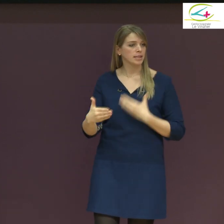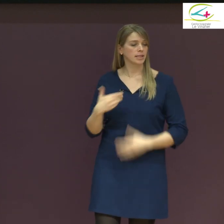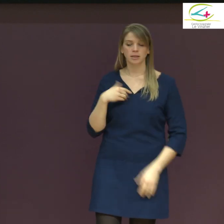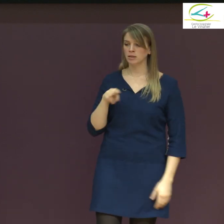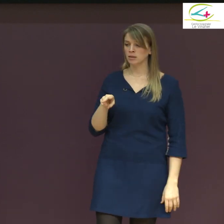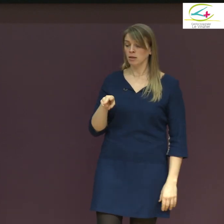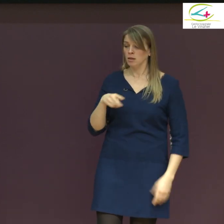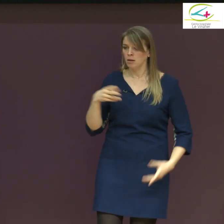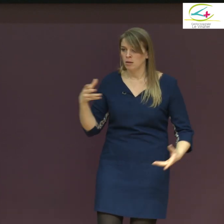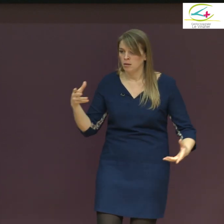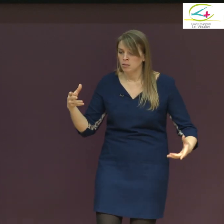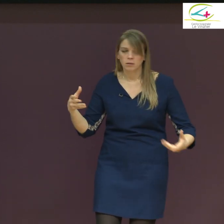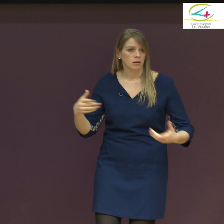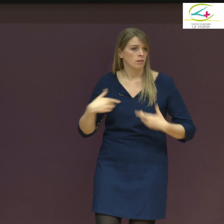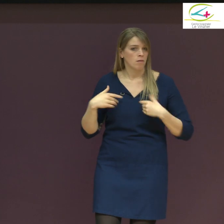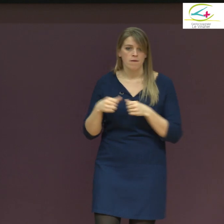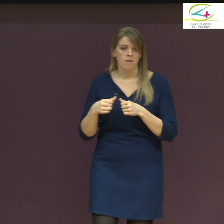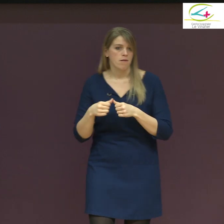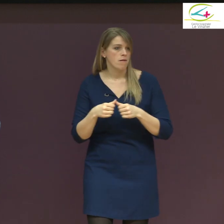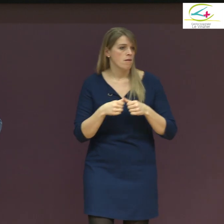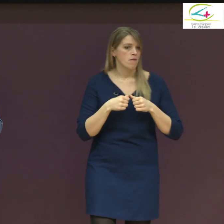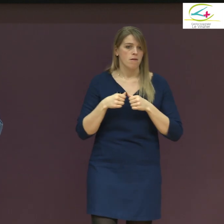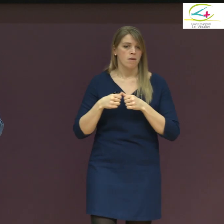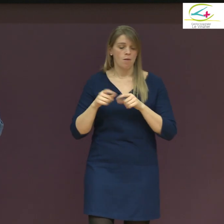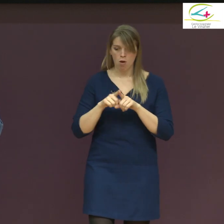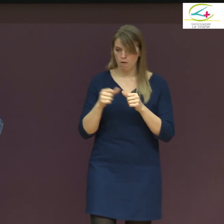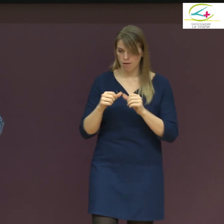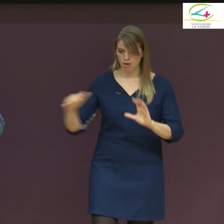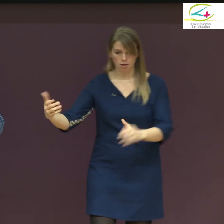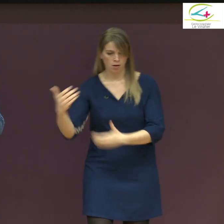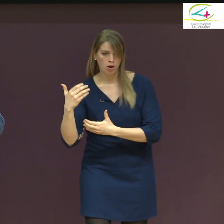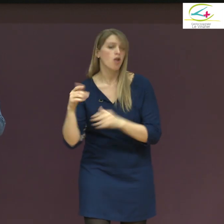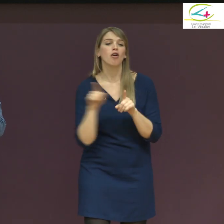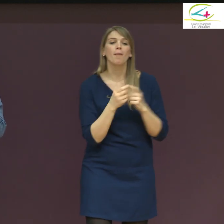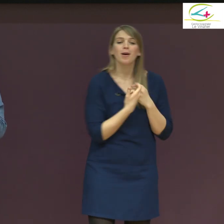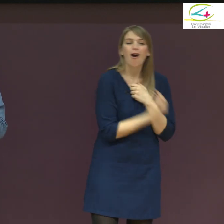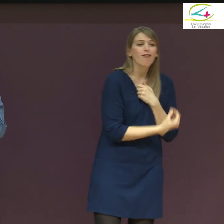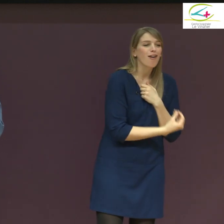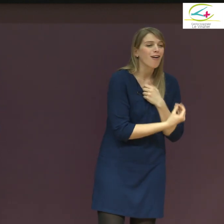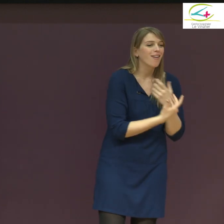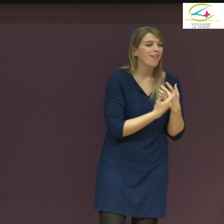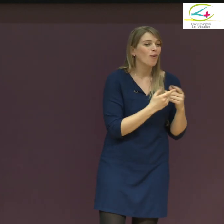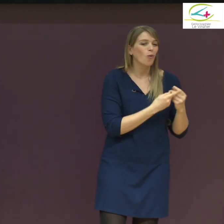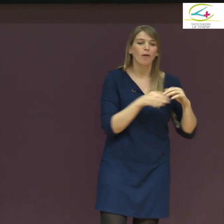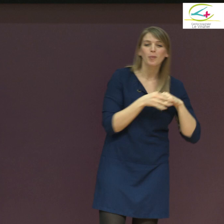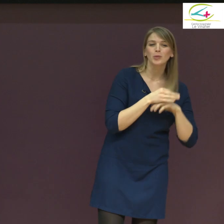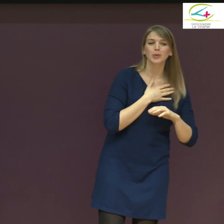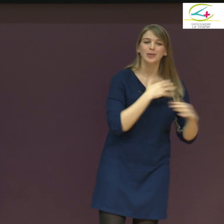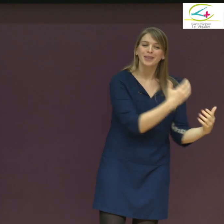J'étais impuissant. Je ne savais absolument. Est-ce que je la prenais dans mes bras, comme je l'aurais fait avec mon enfant ou avec mon